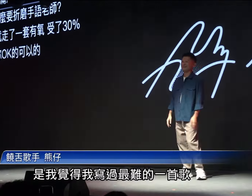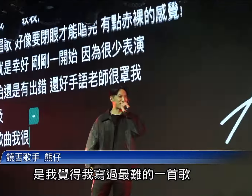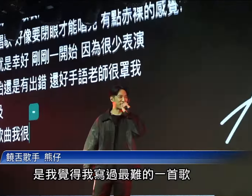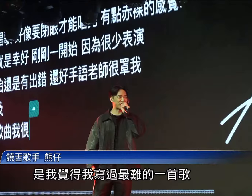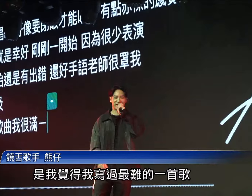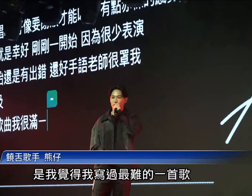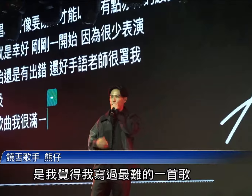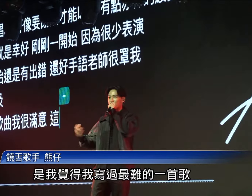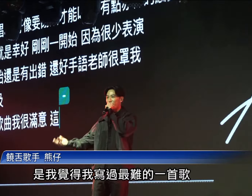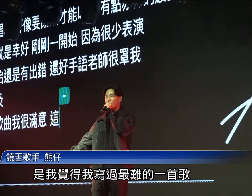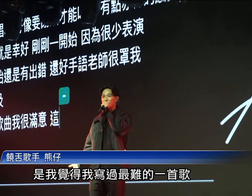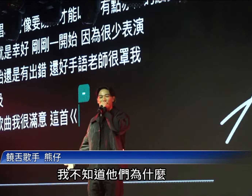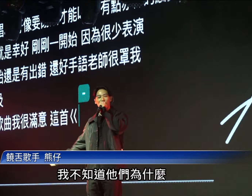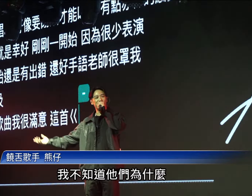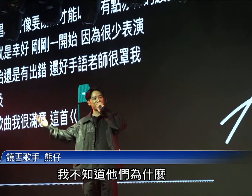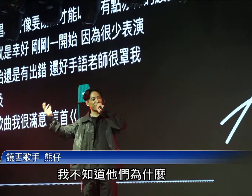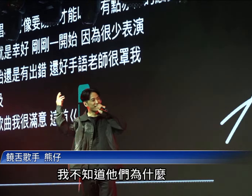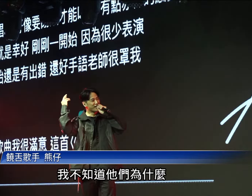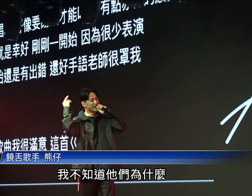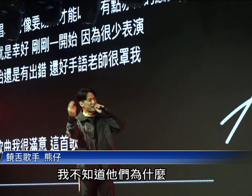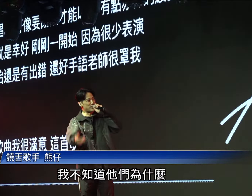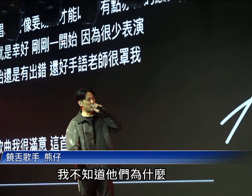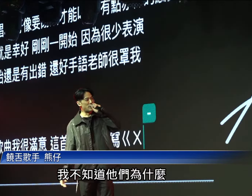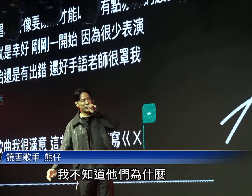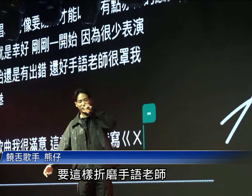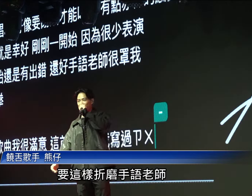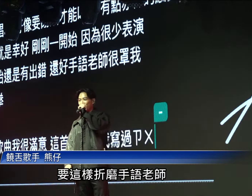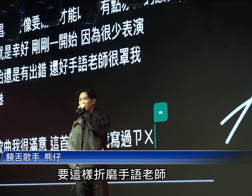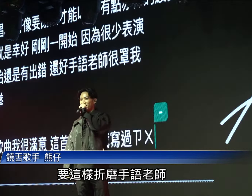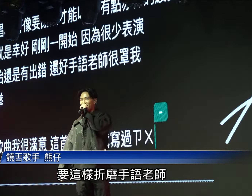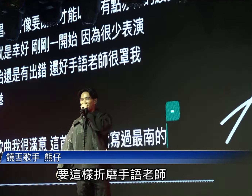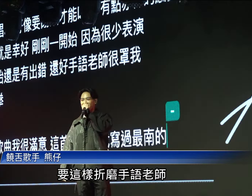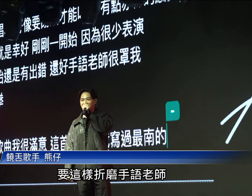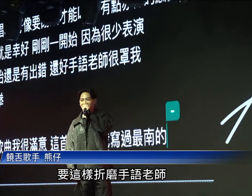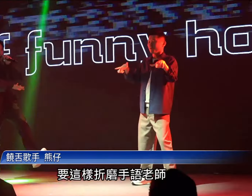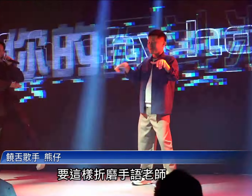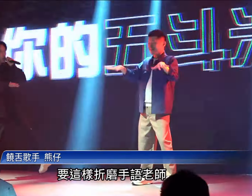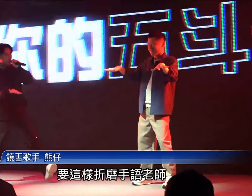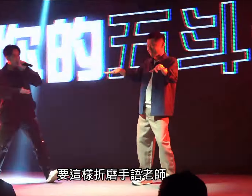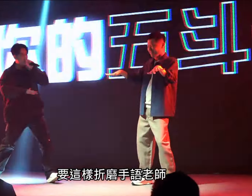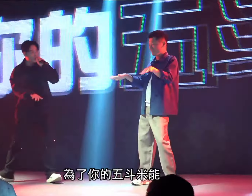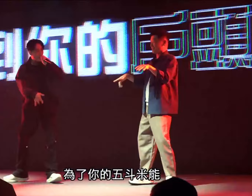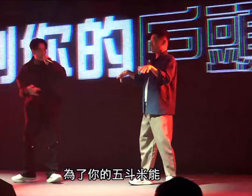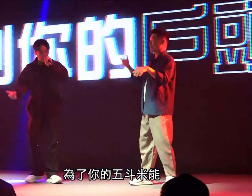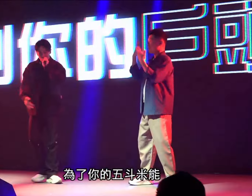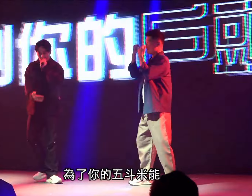最难的一首歌，那我不知道为什么他们要这样折磨手语老师。